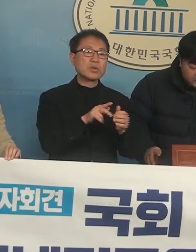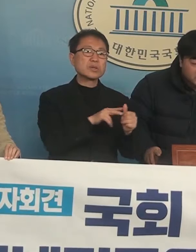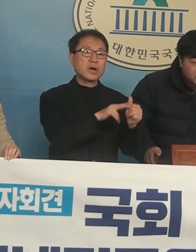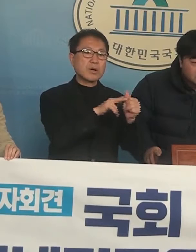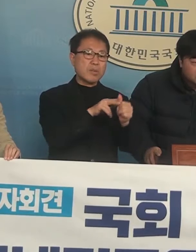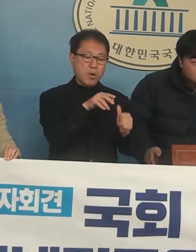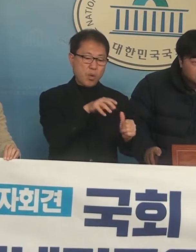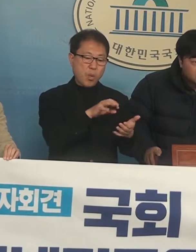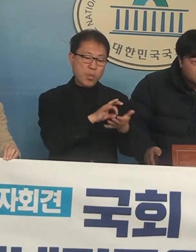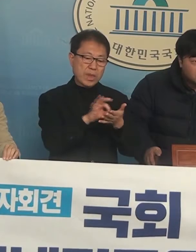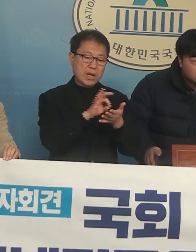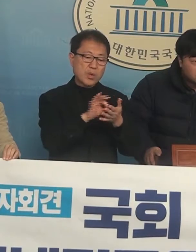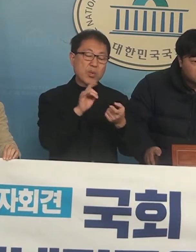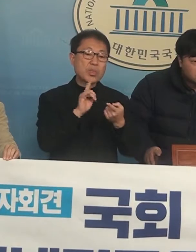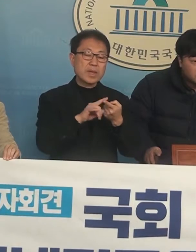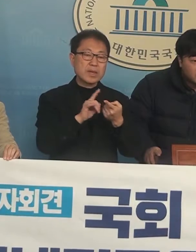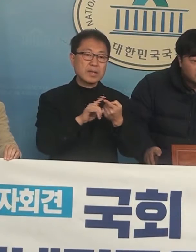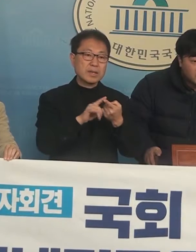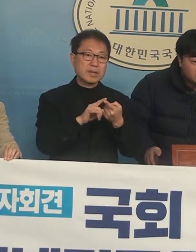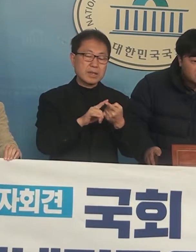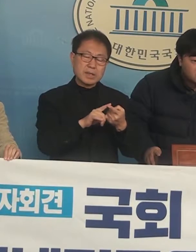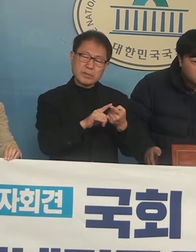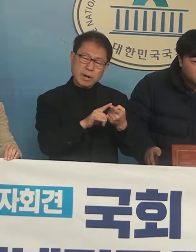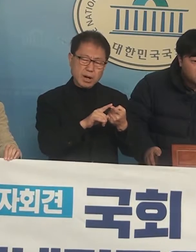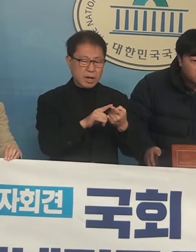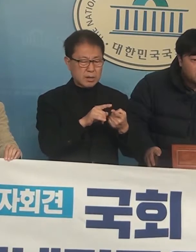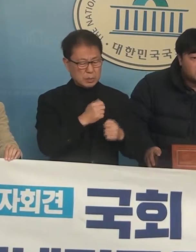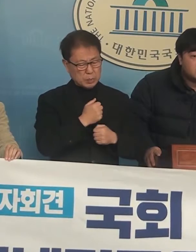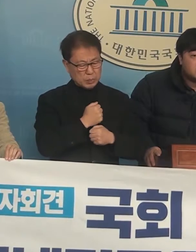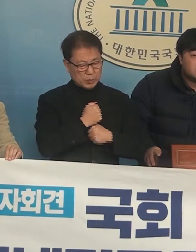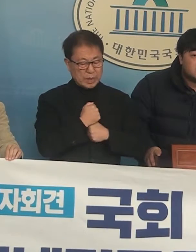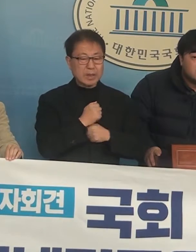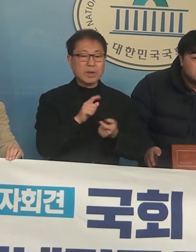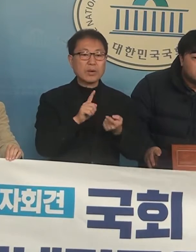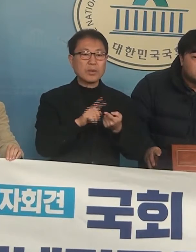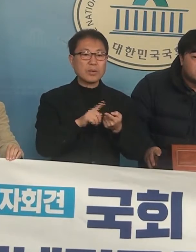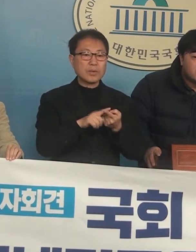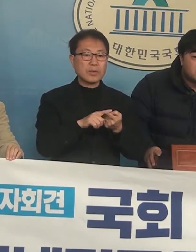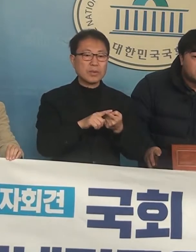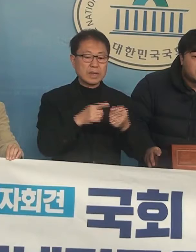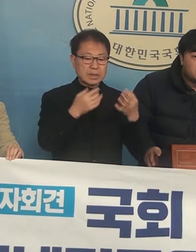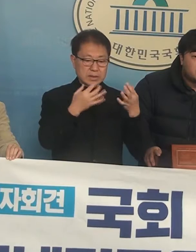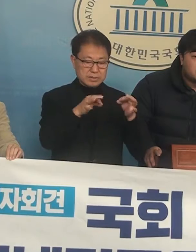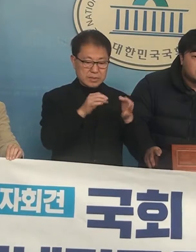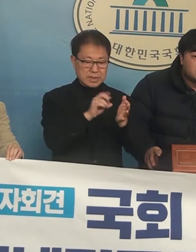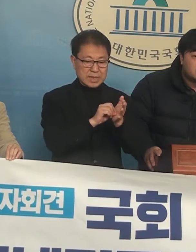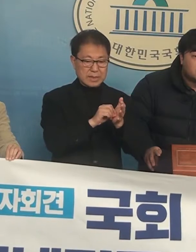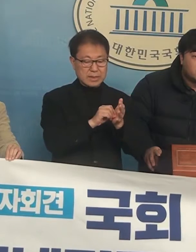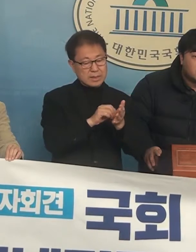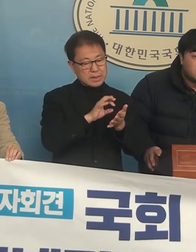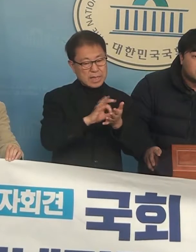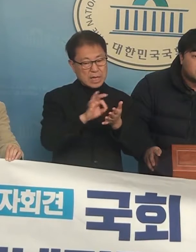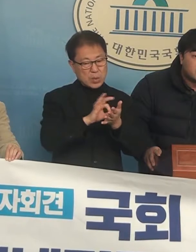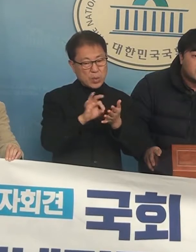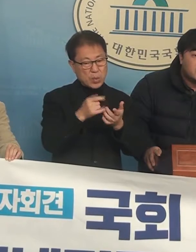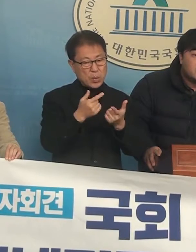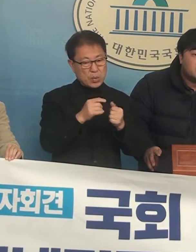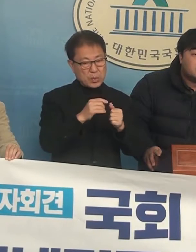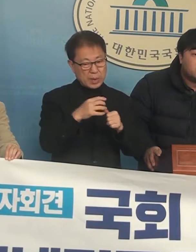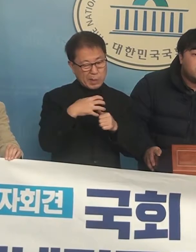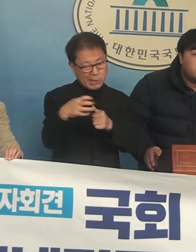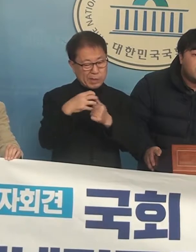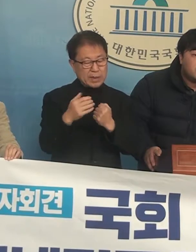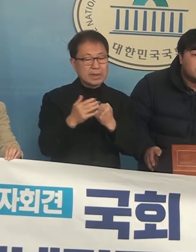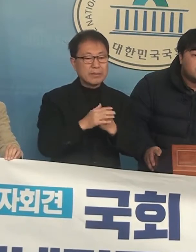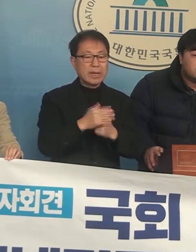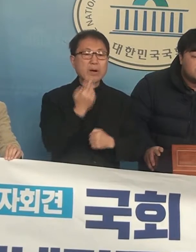신용정보는 그 활용 등에 있어서 더욱 민감한 정보고 그 금융 분야에서 활용될 수 있는 정보이기 때문에